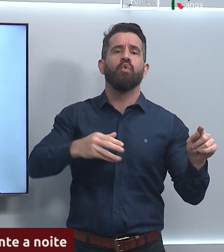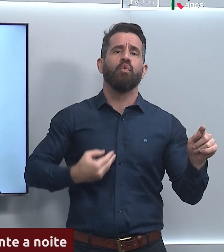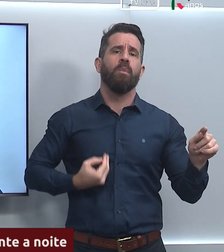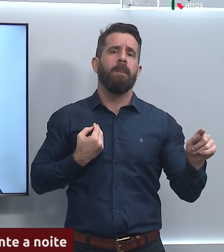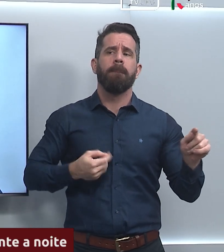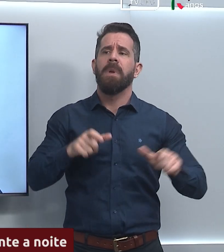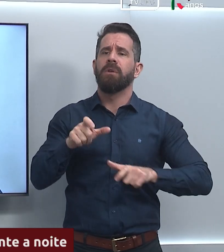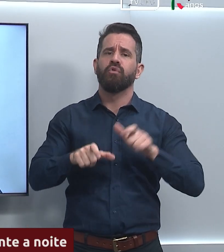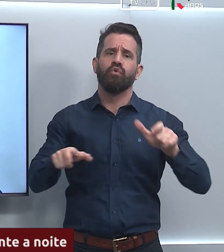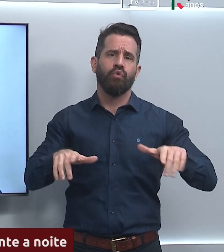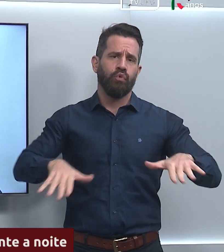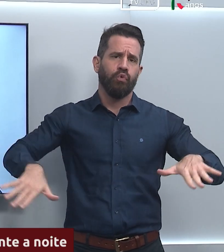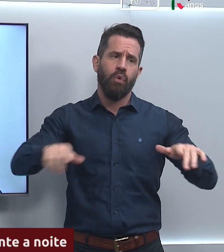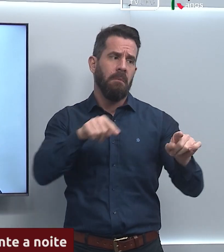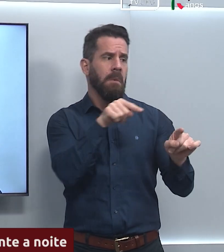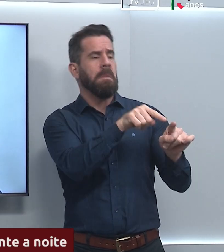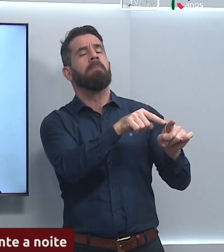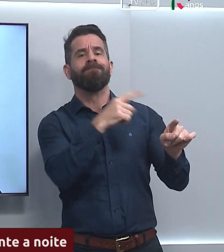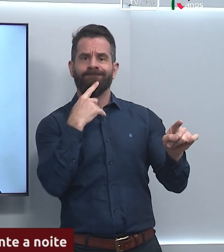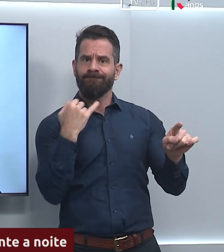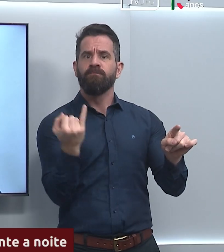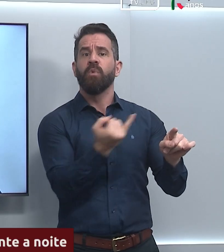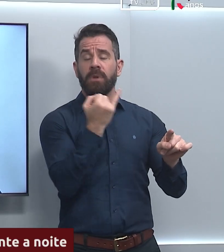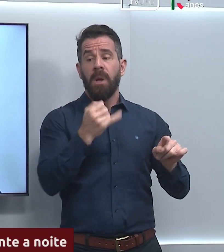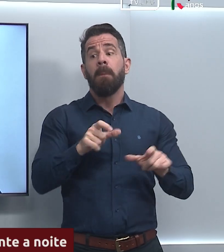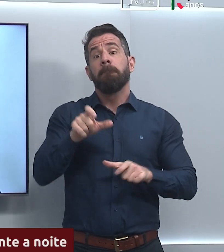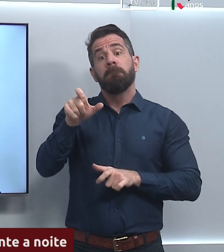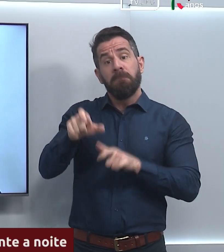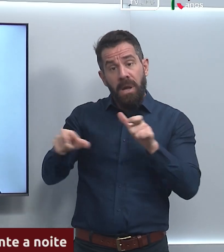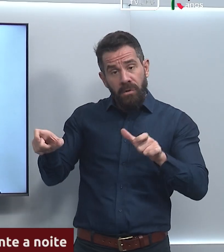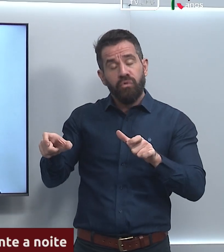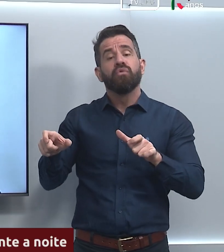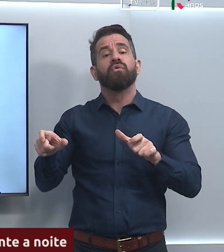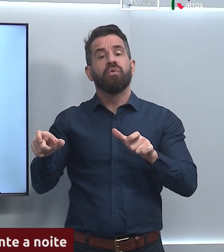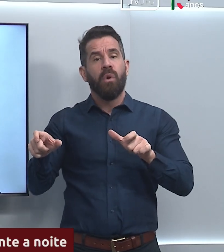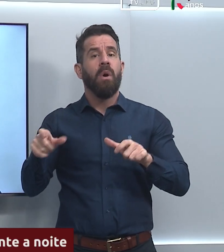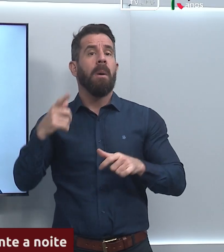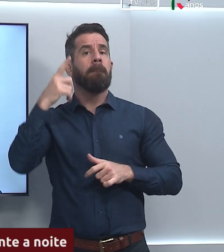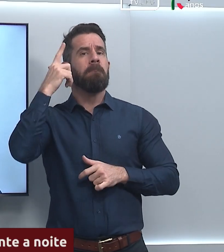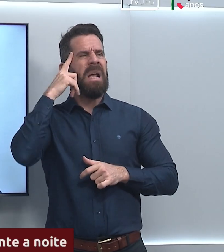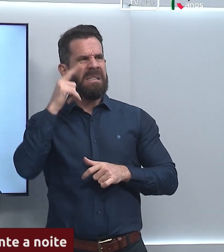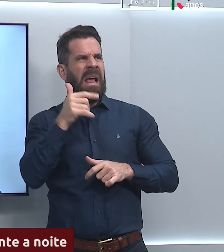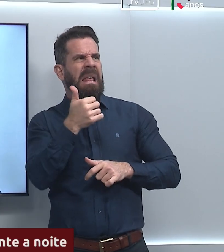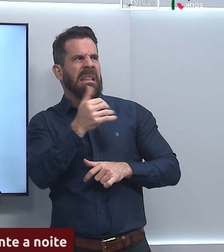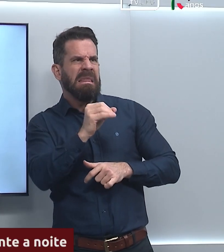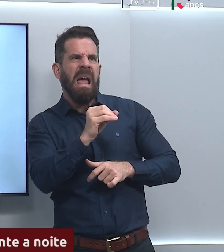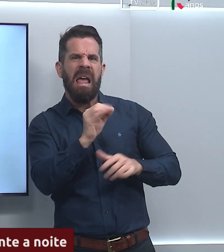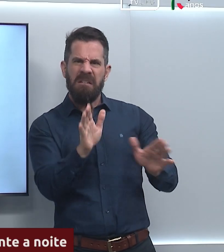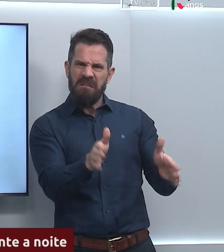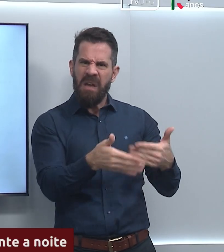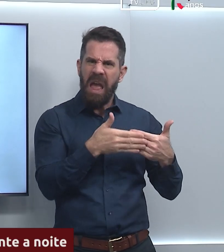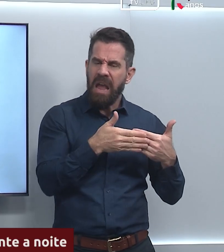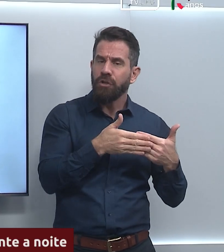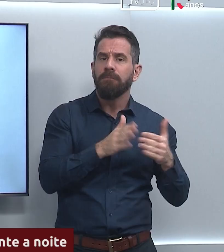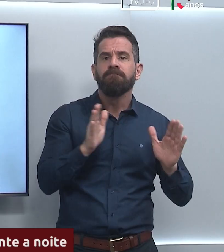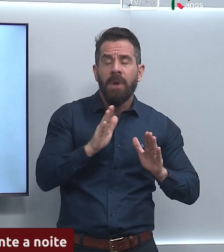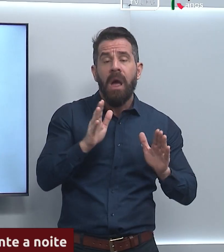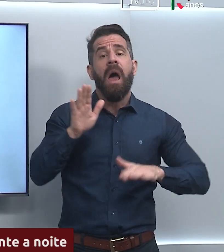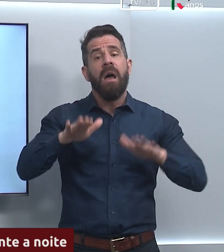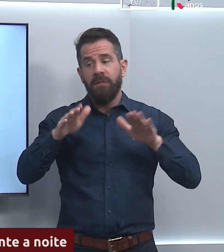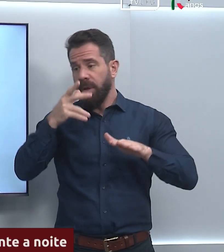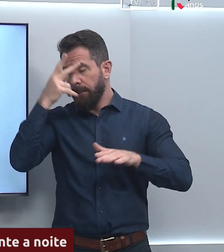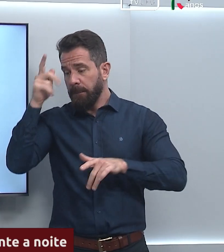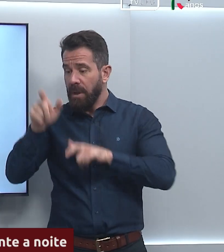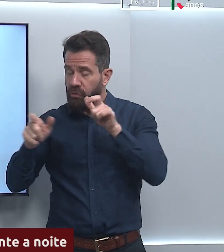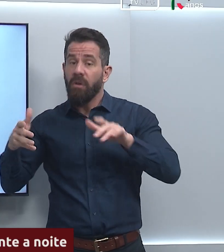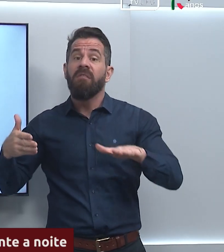cidade e muitas pessoas usam, né, a partir desse horário, porque às vezes é o único horário que elas têm disponível para